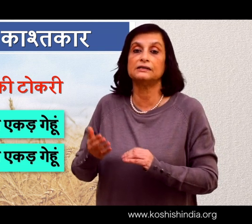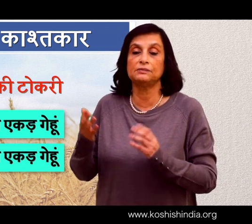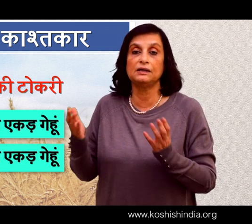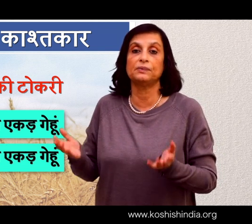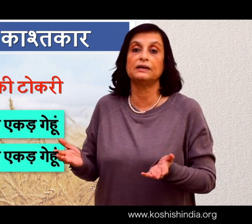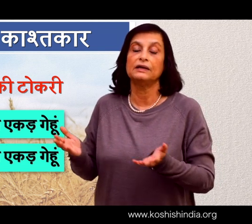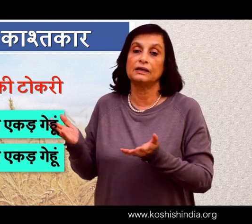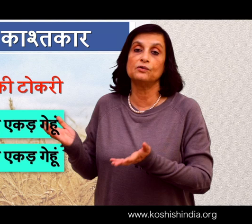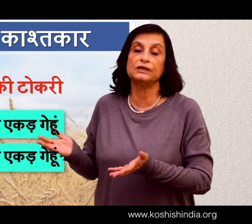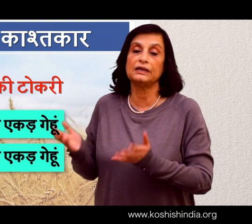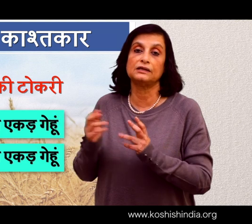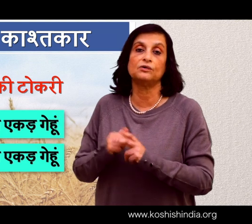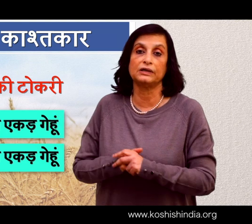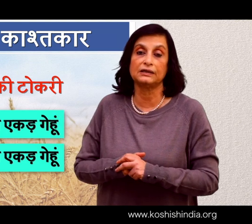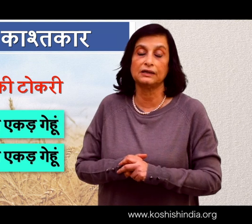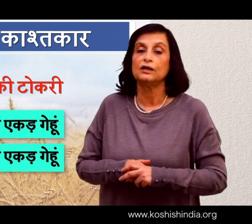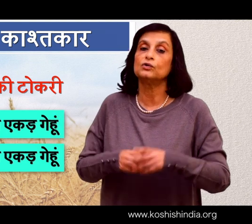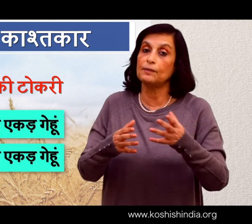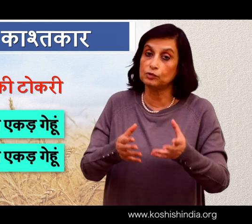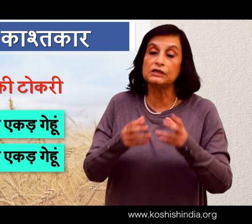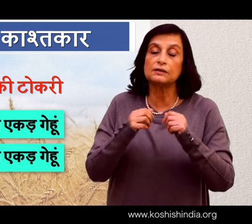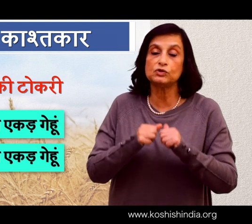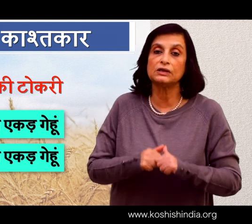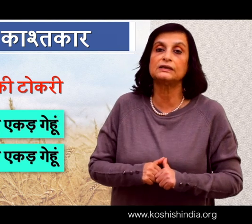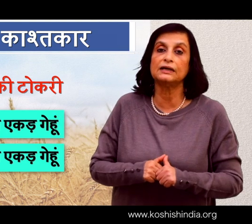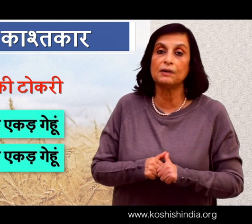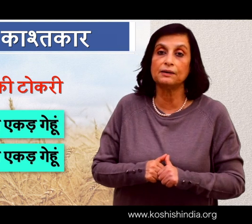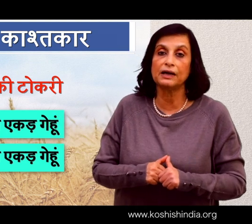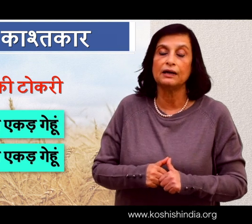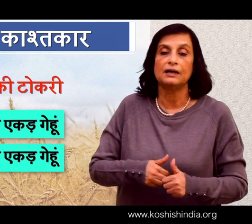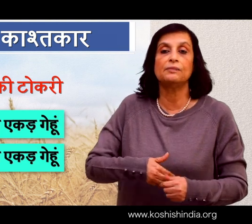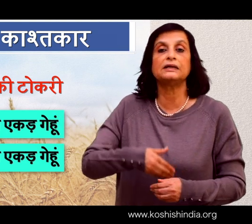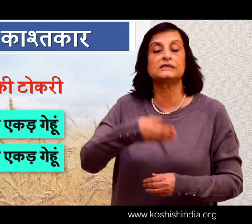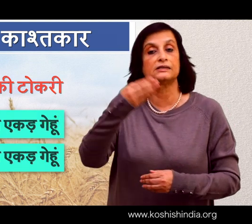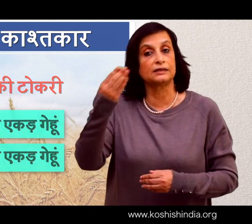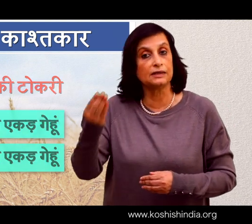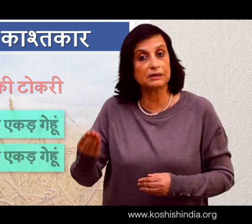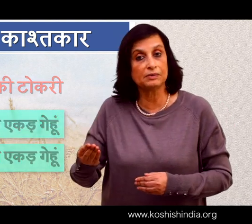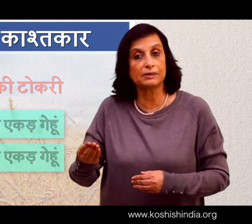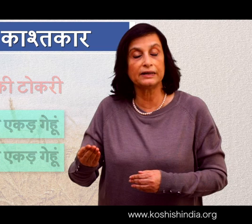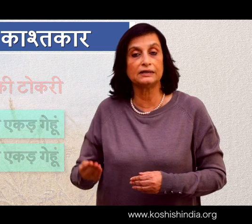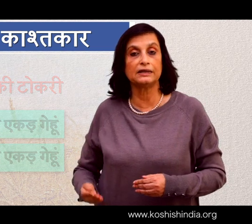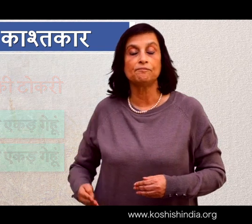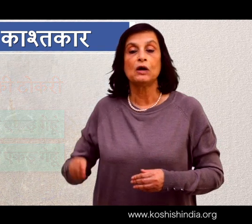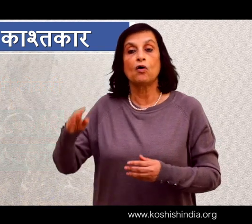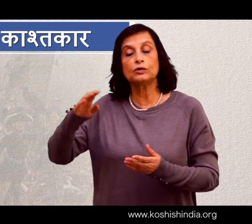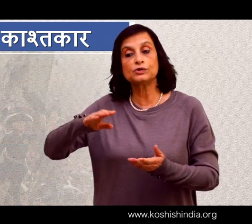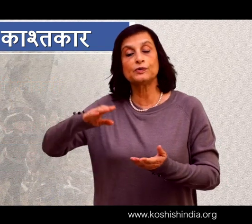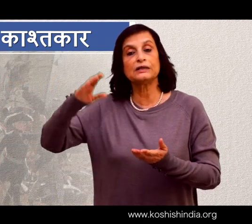75 मिलियनएकड़भूमिपरगेहूंकीखेतीकीजारहीथी।तो,आप खुदसमझसकतेहैंकि मांगमेंकितनीवृद्धिहुई।मांगकेसाथ-साथ कीमतेंभीबढ़रहीथीं,औरउसी